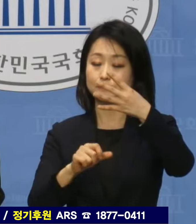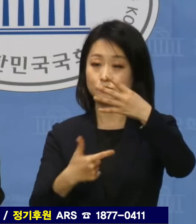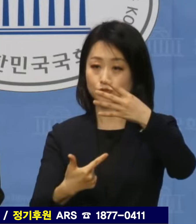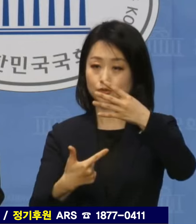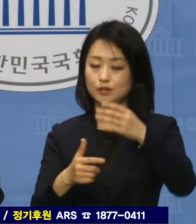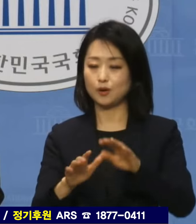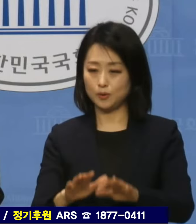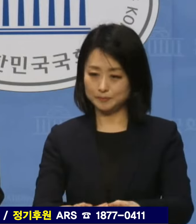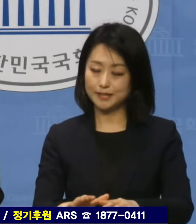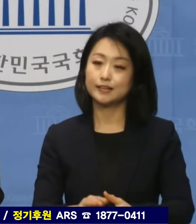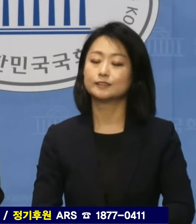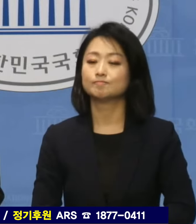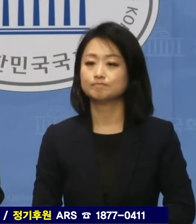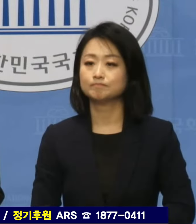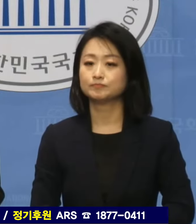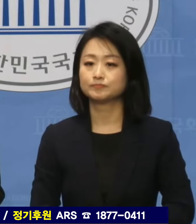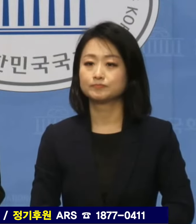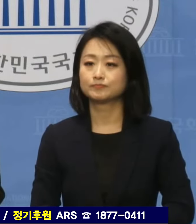16일입니다.